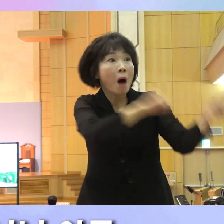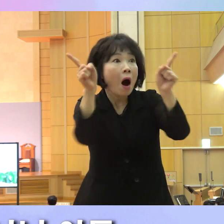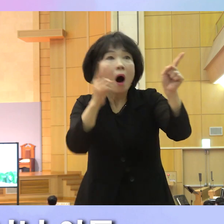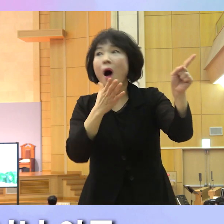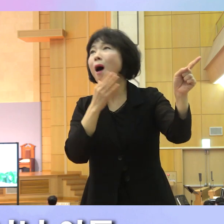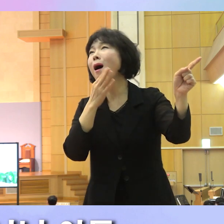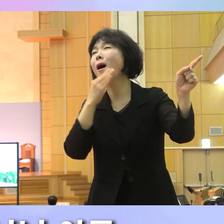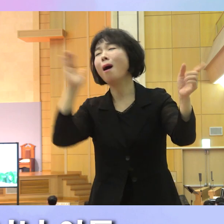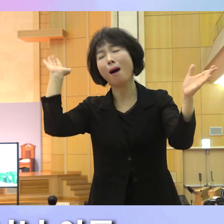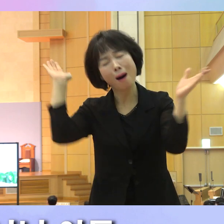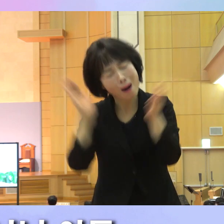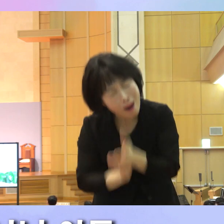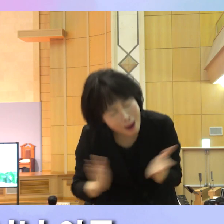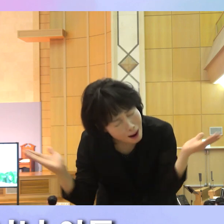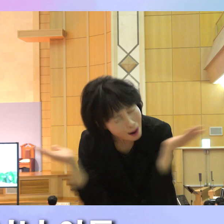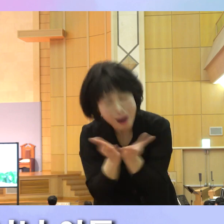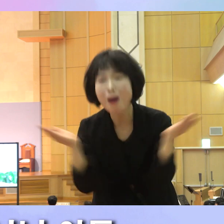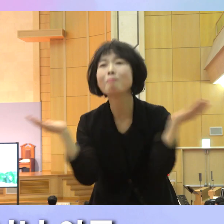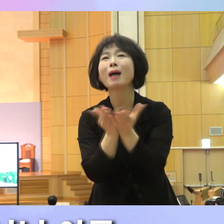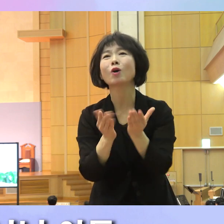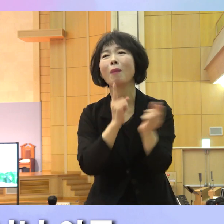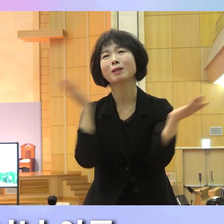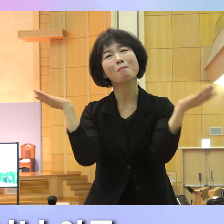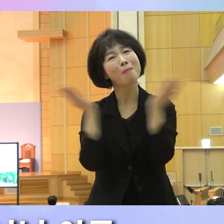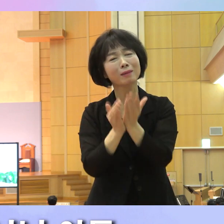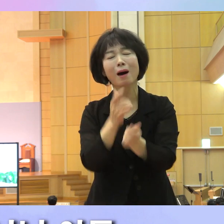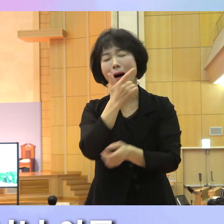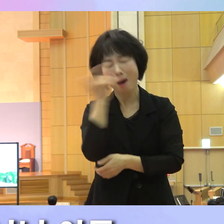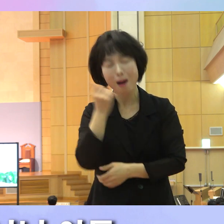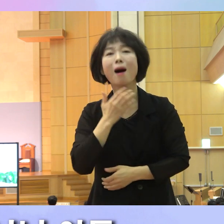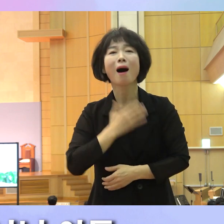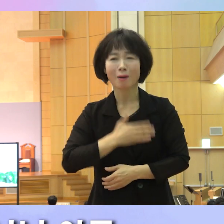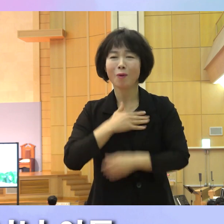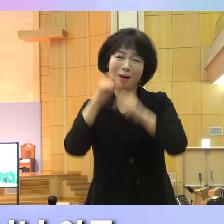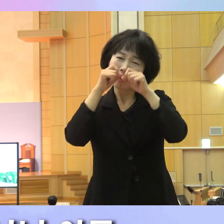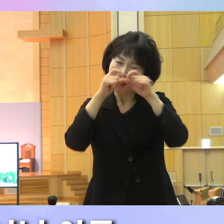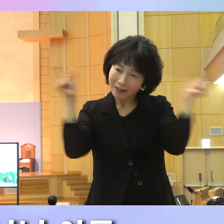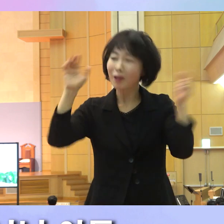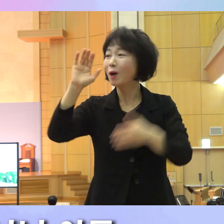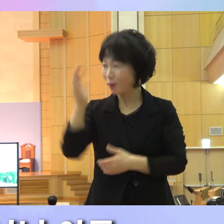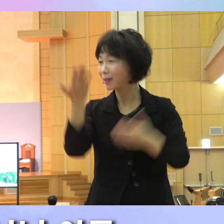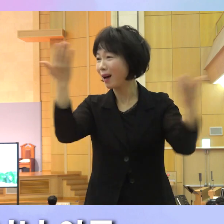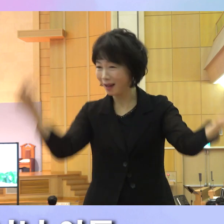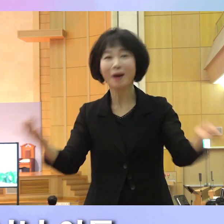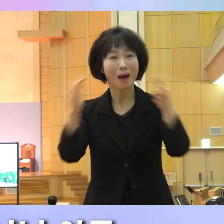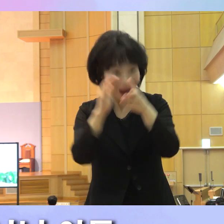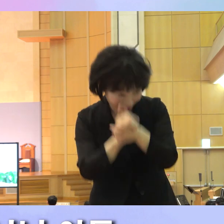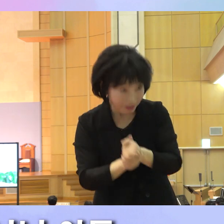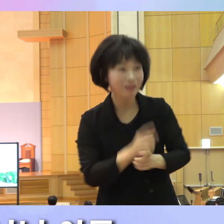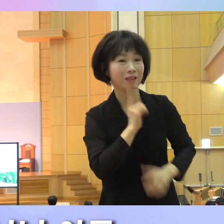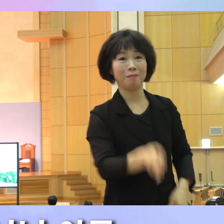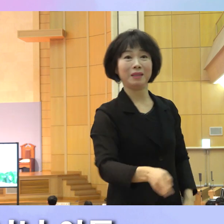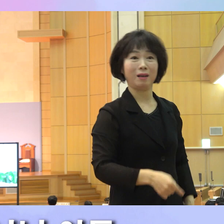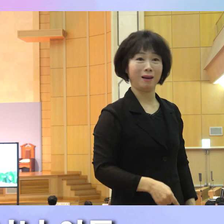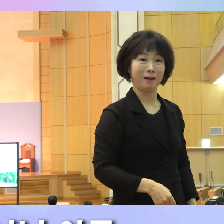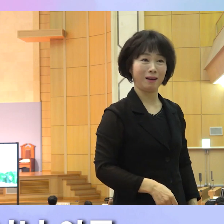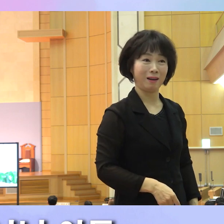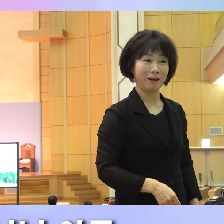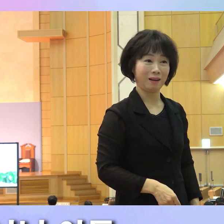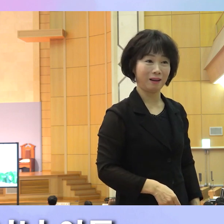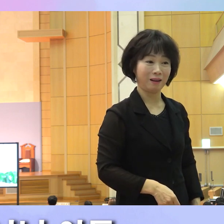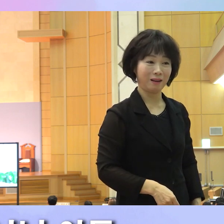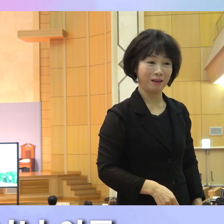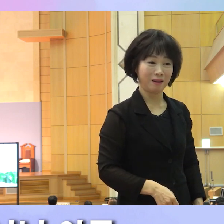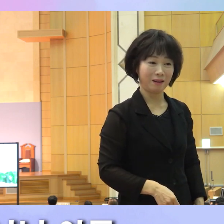죽었다는 말은 성전을 허물었다는 것이고 살아나니까 성전을 다시 3일 만에 세웠다고 하는 말이라구나 하는 것을